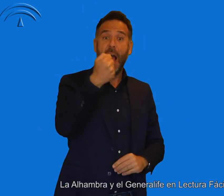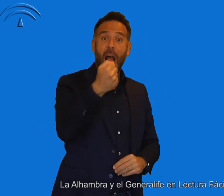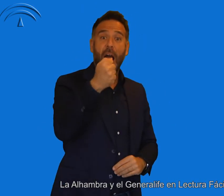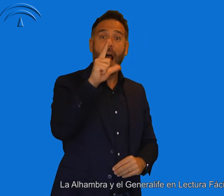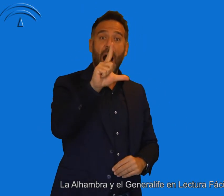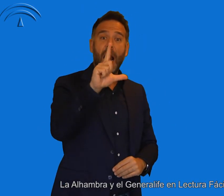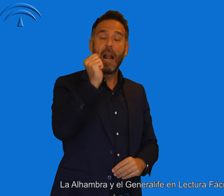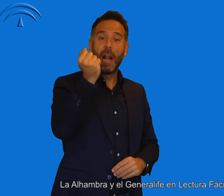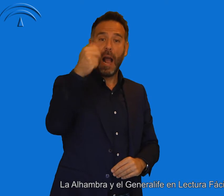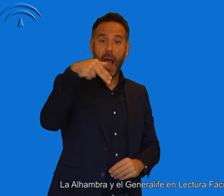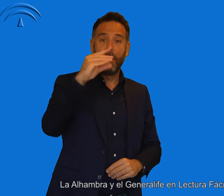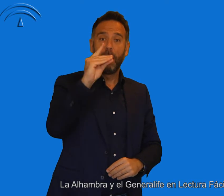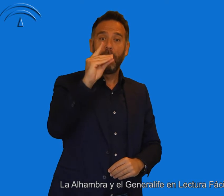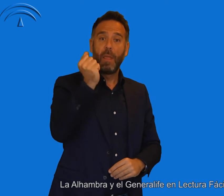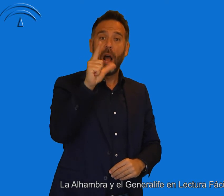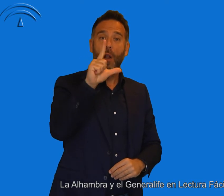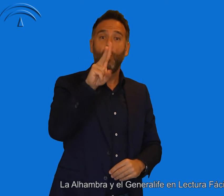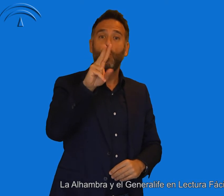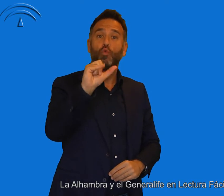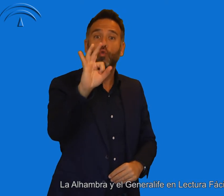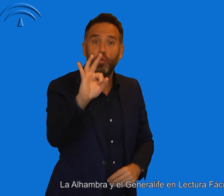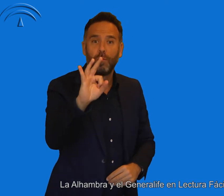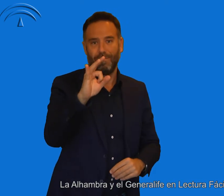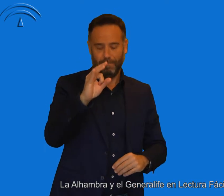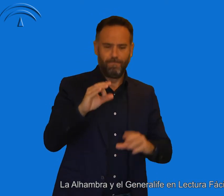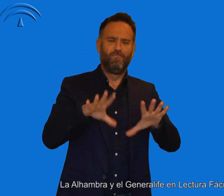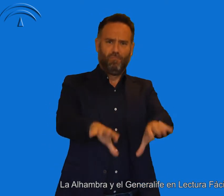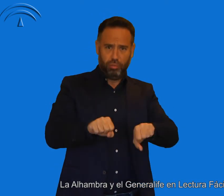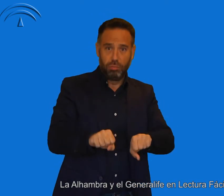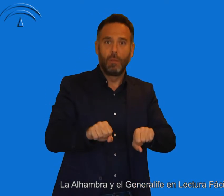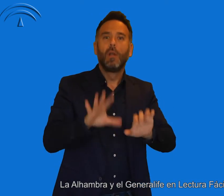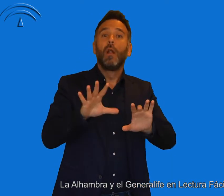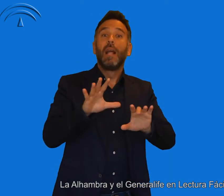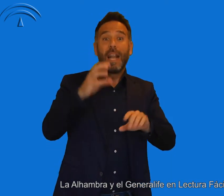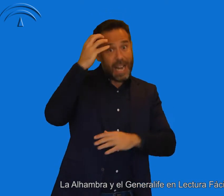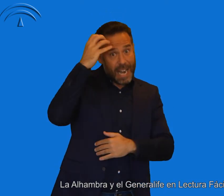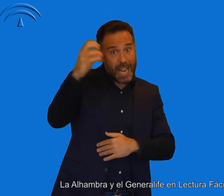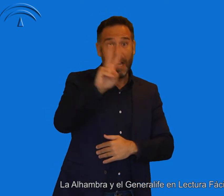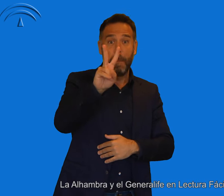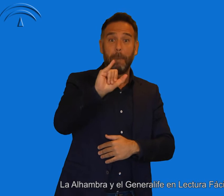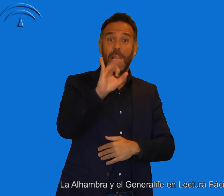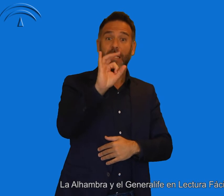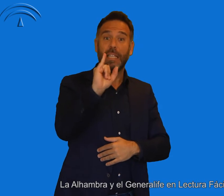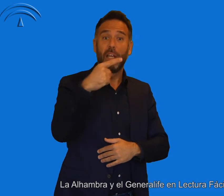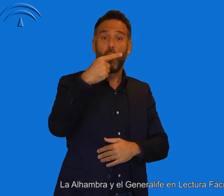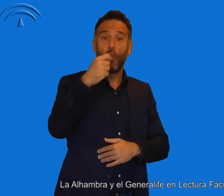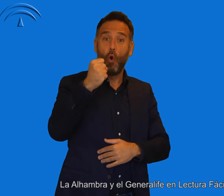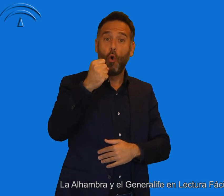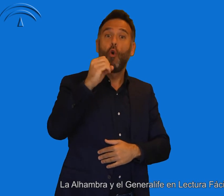las tierras conquistadas en la península ibérica. Arrebataron el poder a los reyes visigodos,